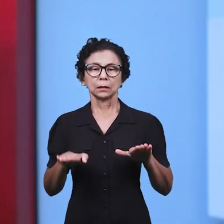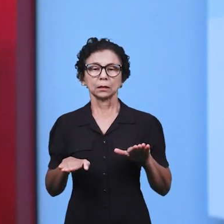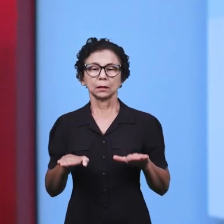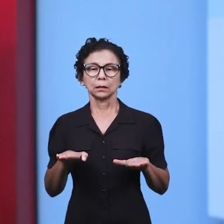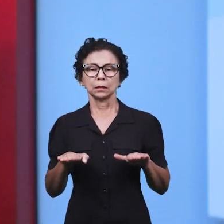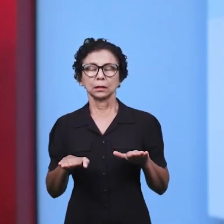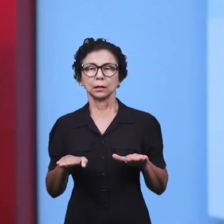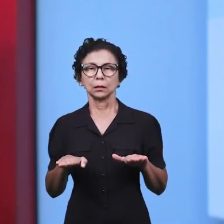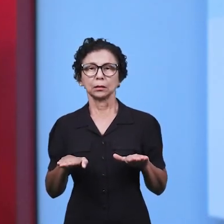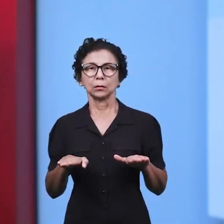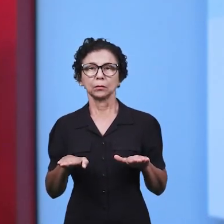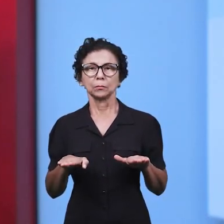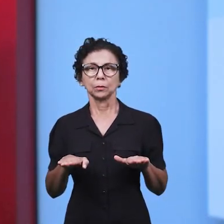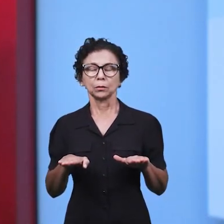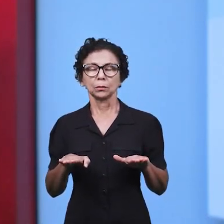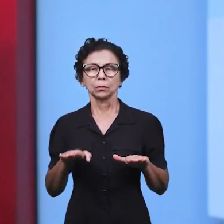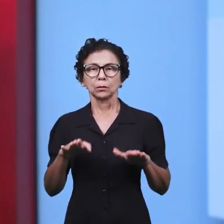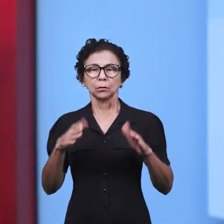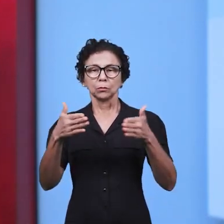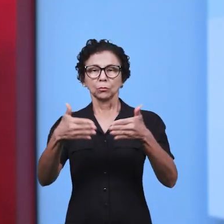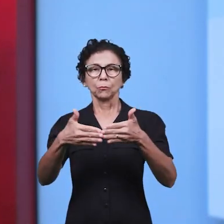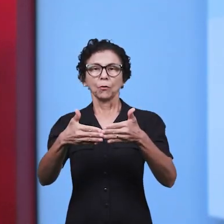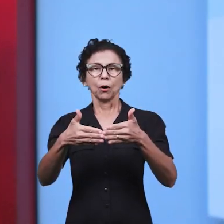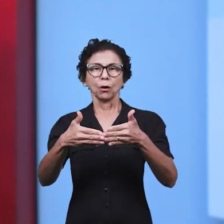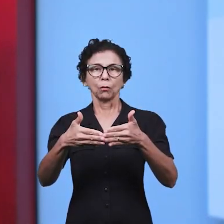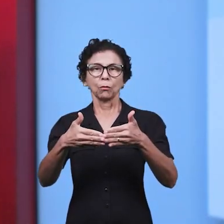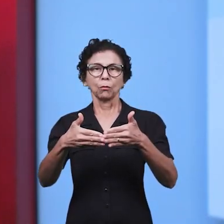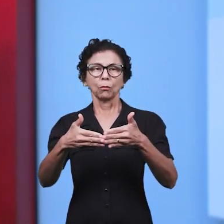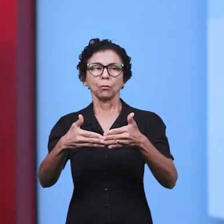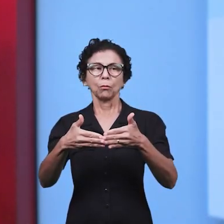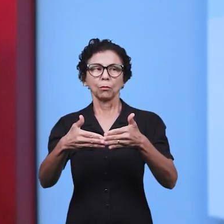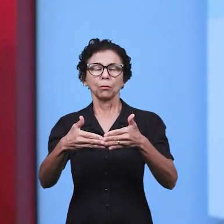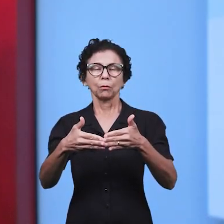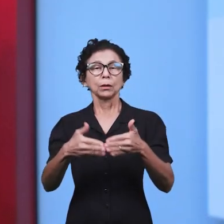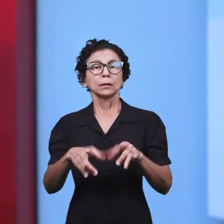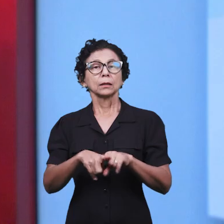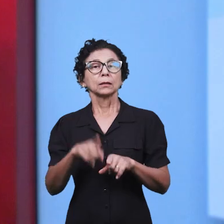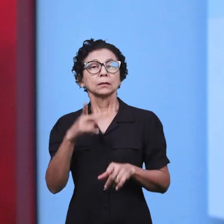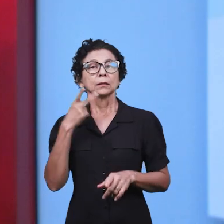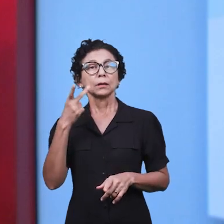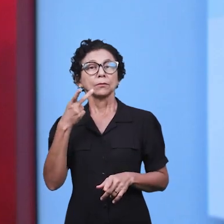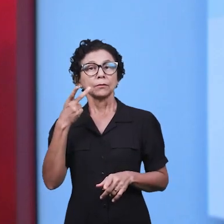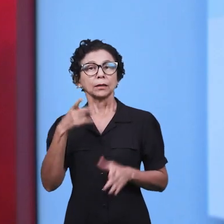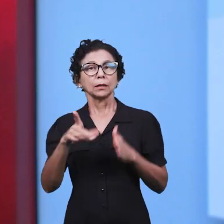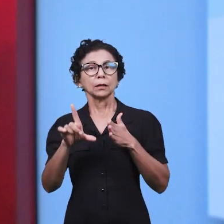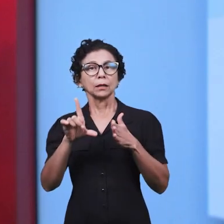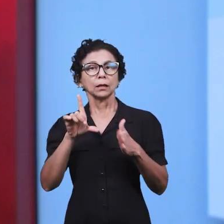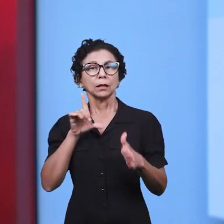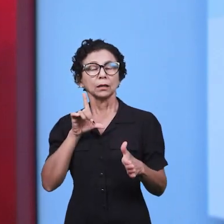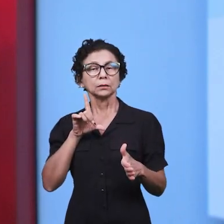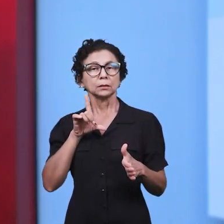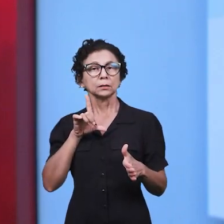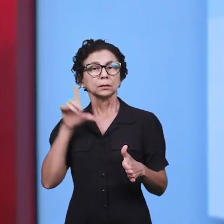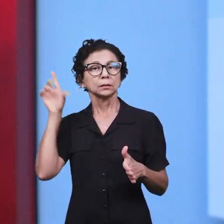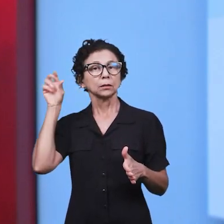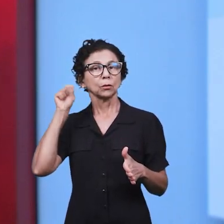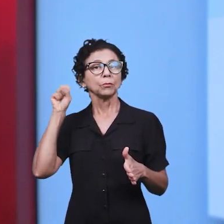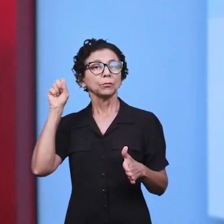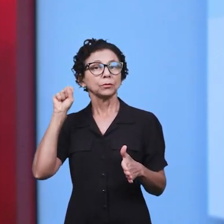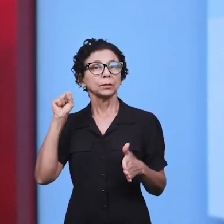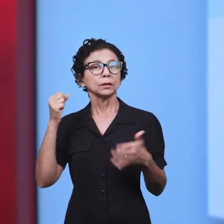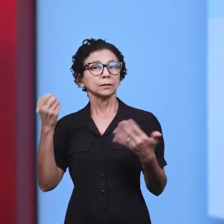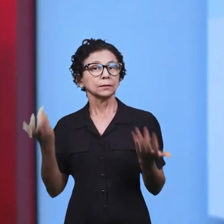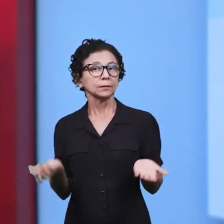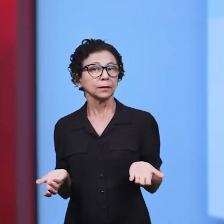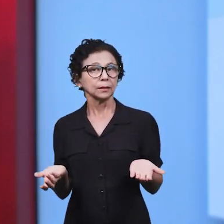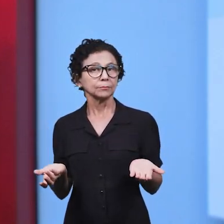do desenvolver da fala, porque antes de começar a falar, nós temos que aprender a ouvir, e a